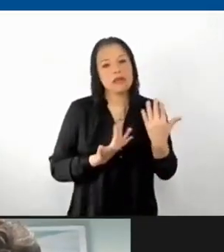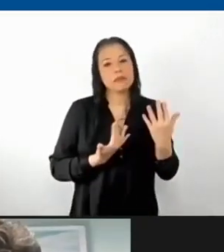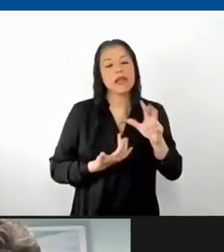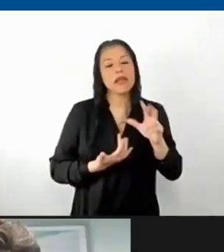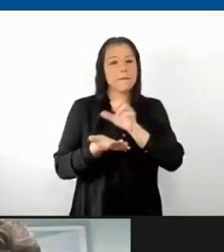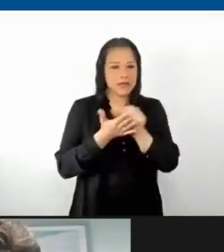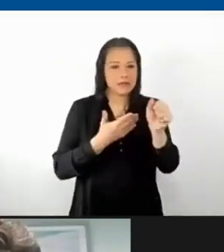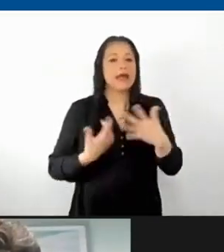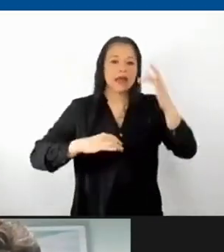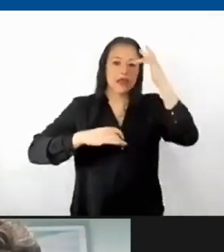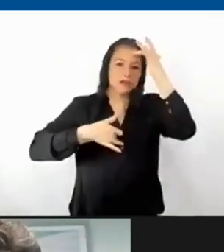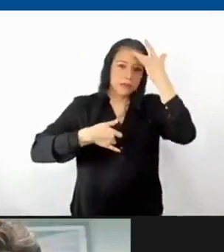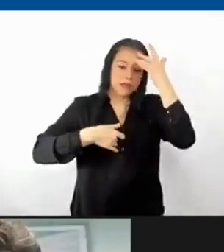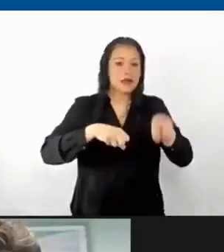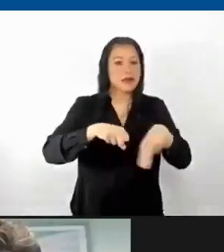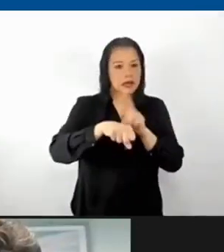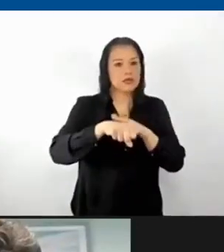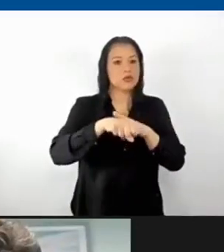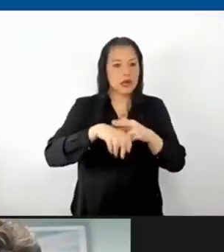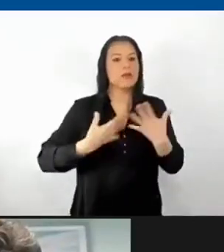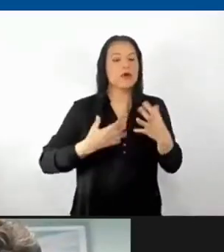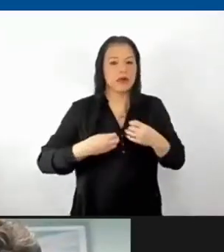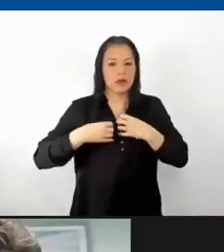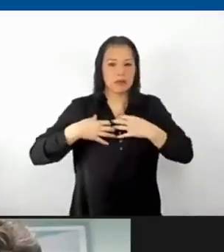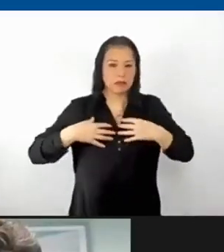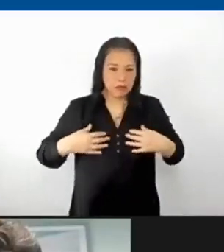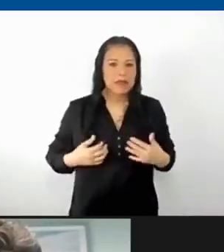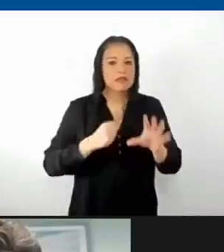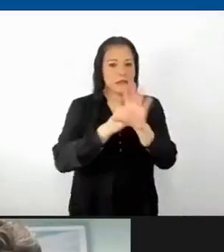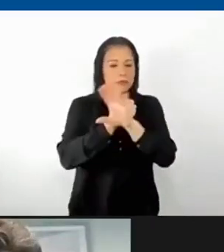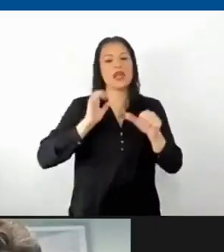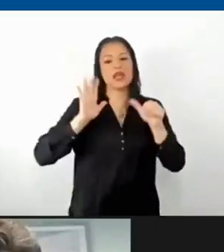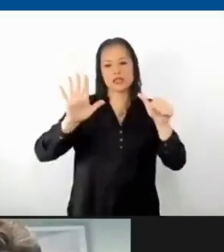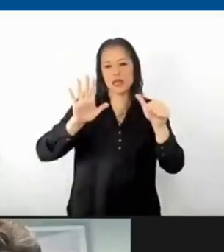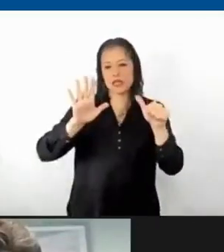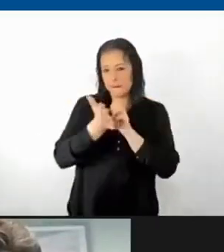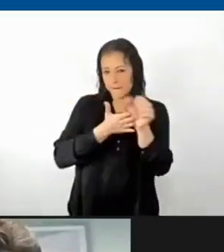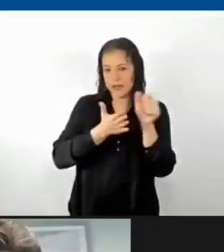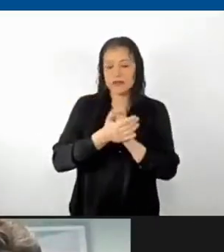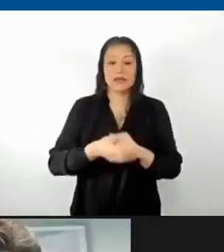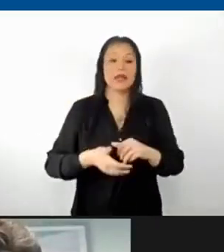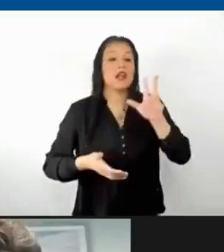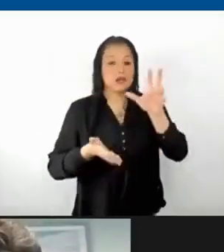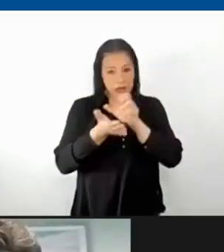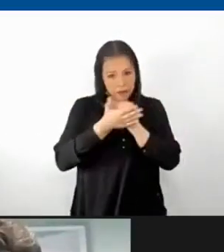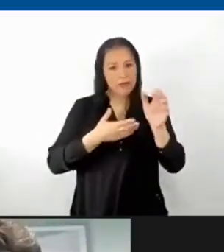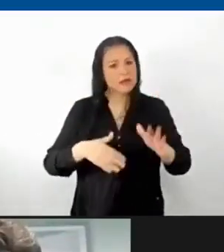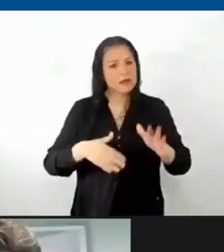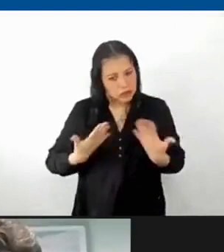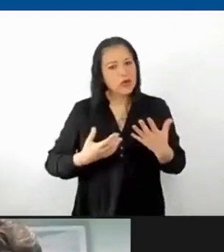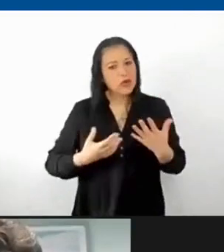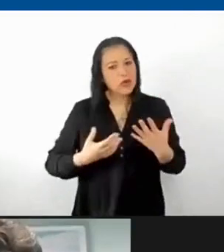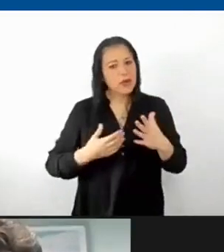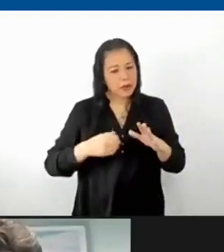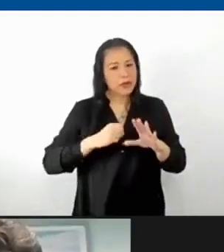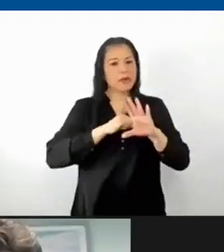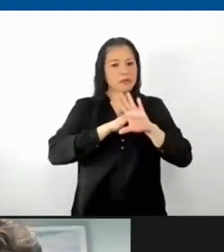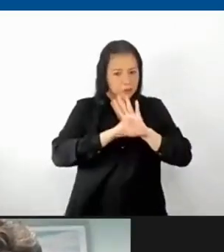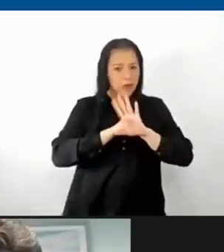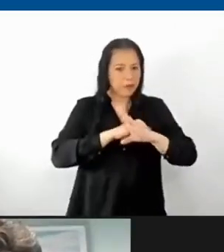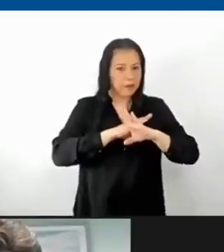que la enfermedad natural puede dar defensas por lo menos 6 meses, mínimo. Así que a los 3 meses todavía tiene defensa de la enfermedad